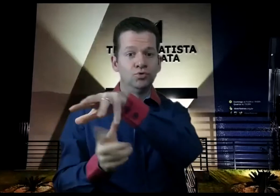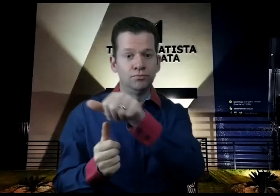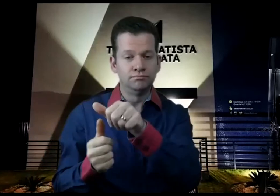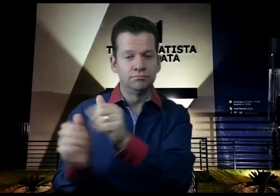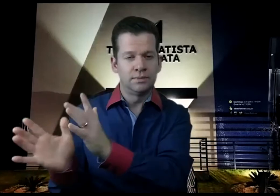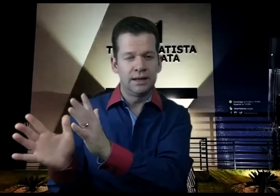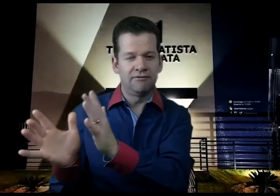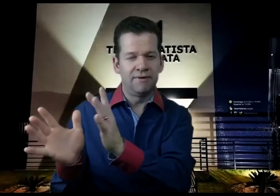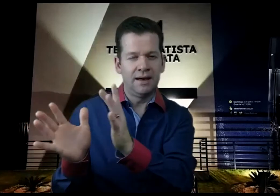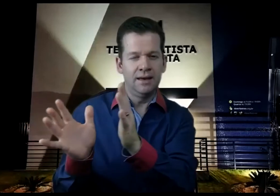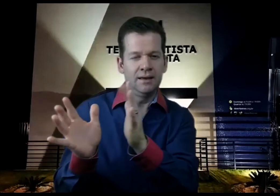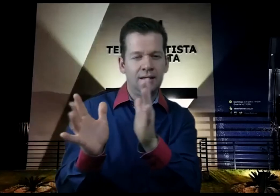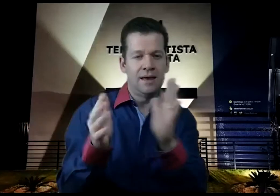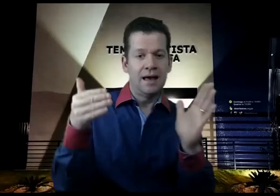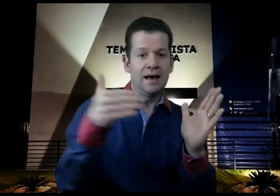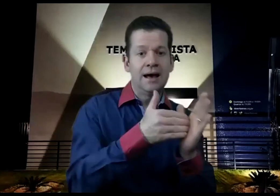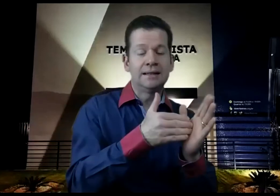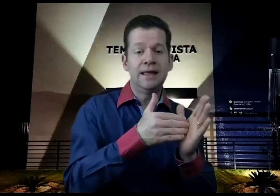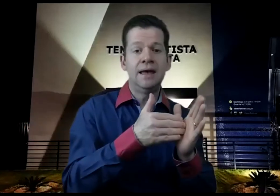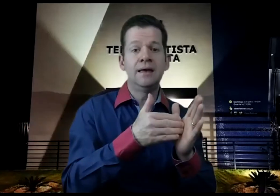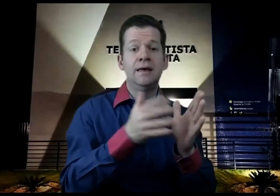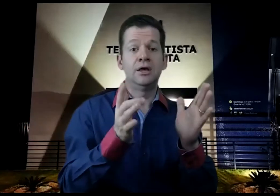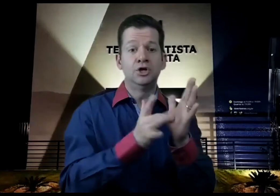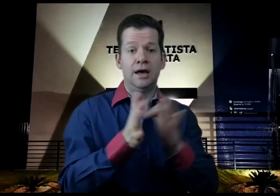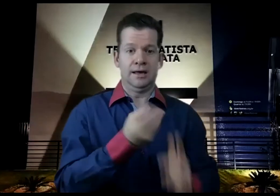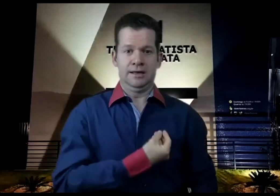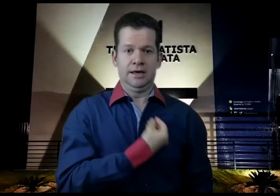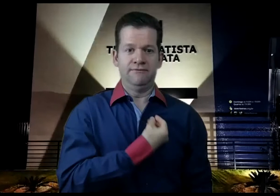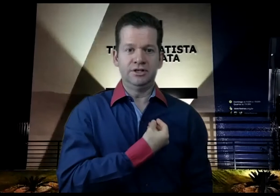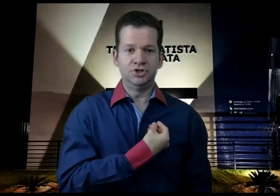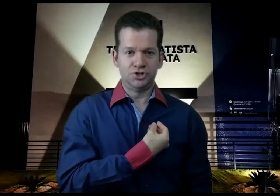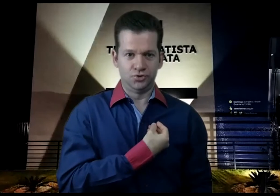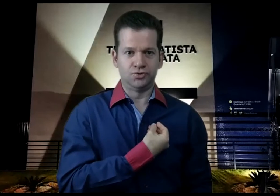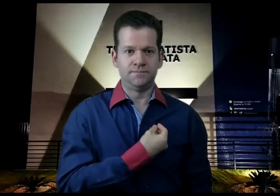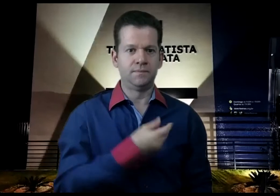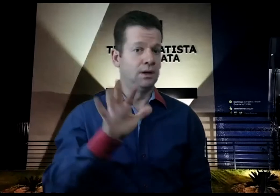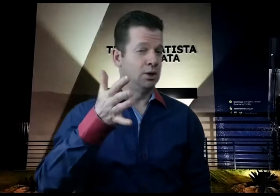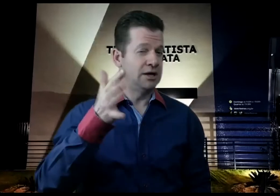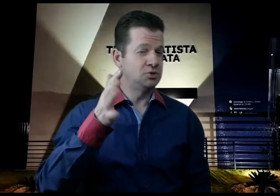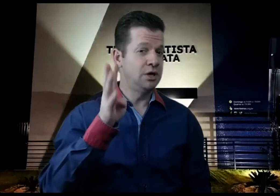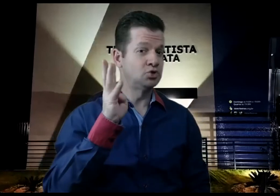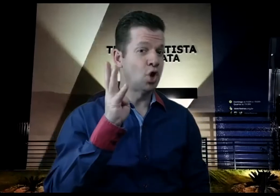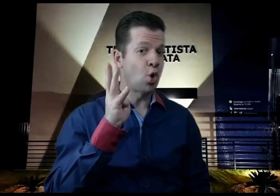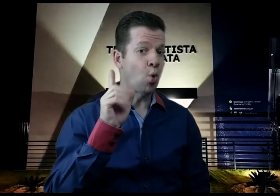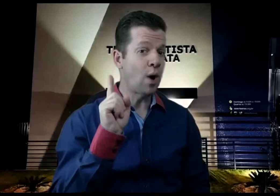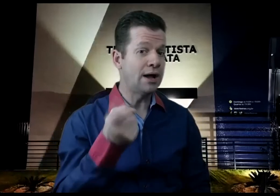mundo, ela vai até a vida de Jesus. Então, mais ou menos